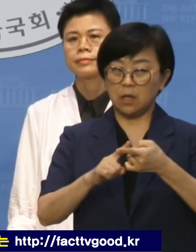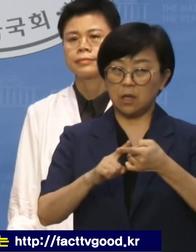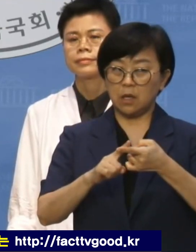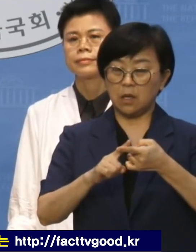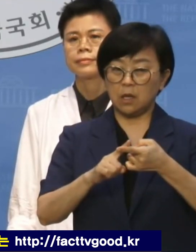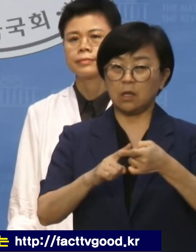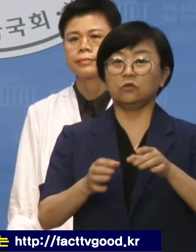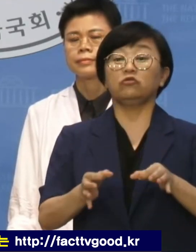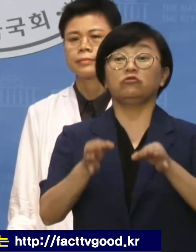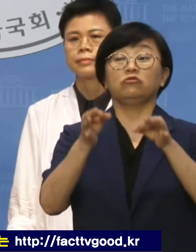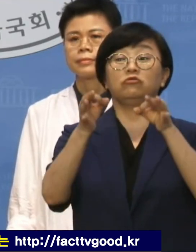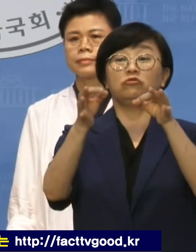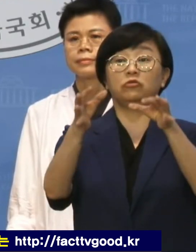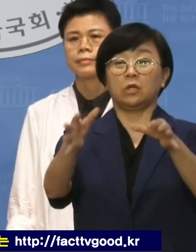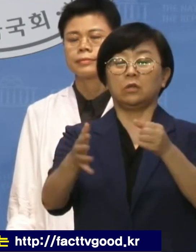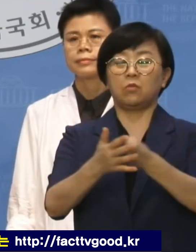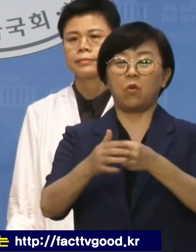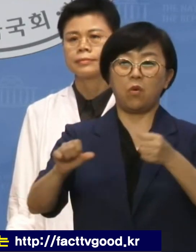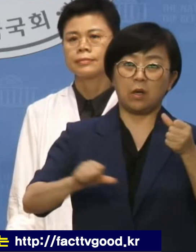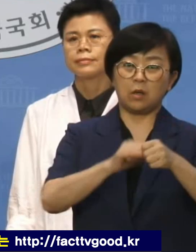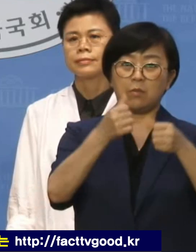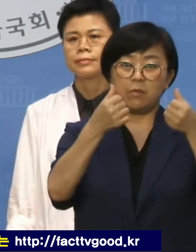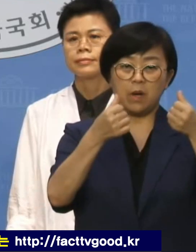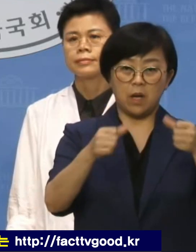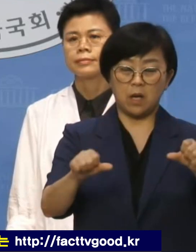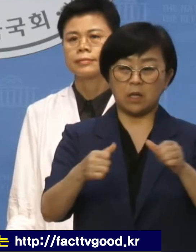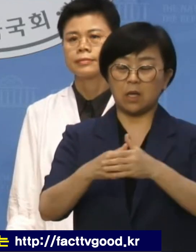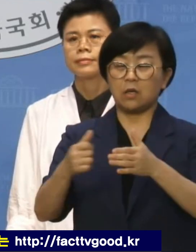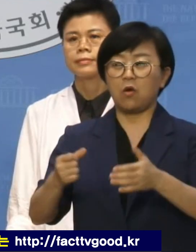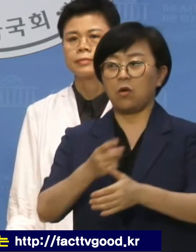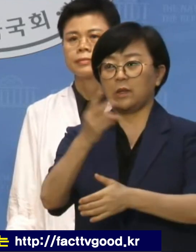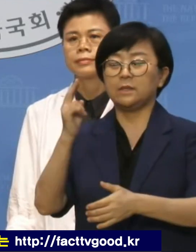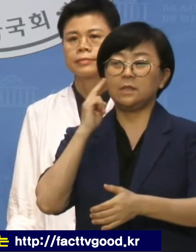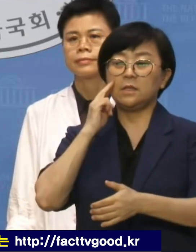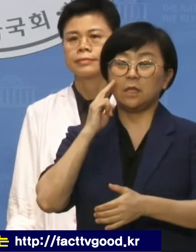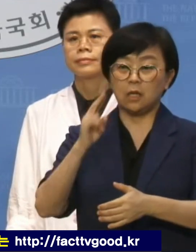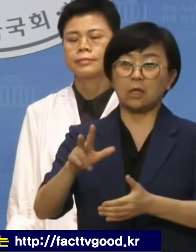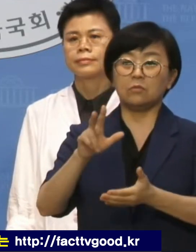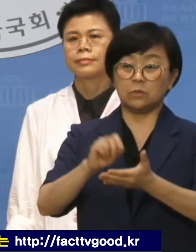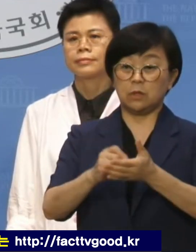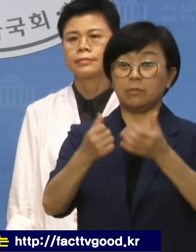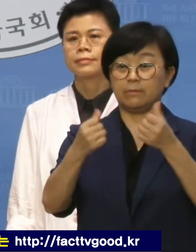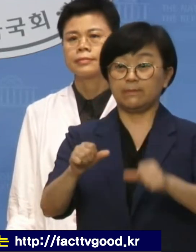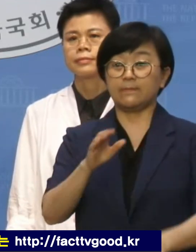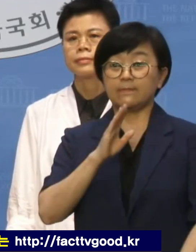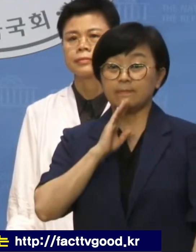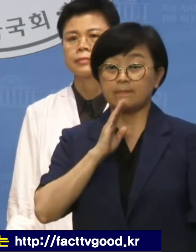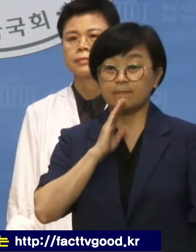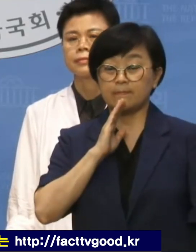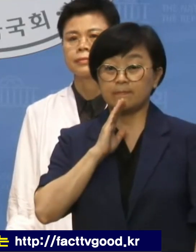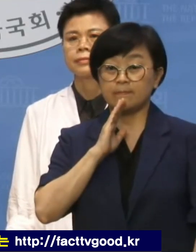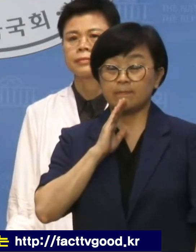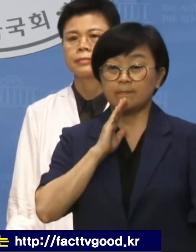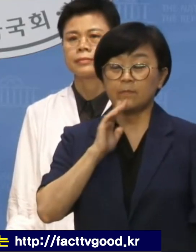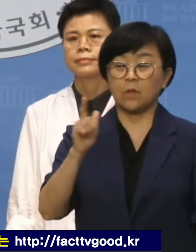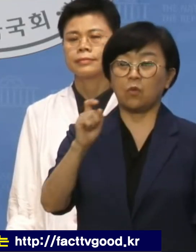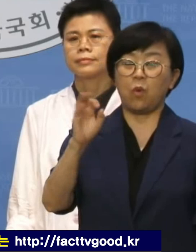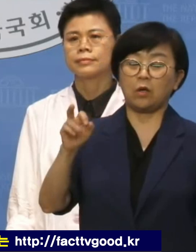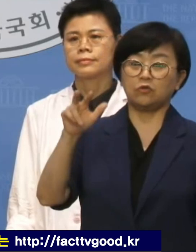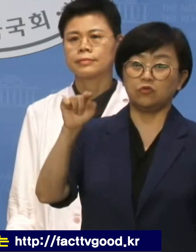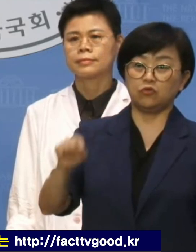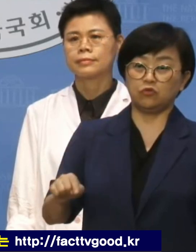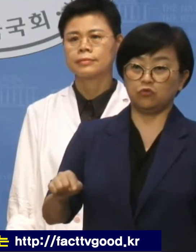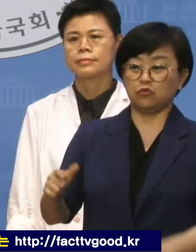환경파괴, 동네파괴, 마을교육환경파괴가 심각합니다. 그래서 이를 굉장히 우려하고 있는 광주 태촌